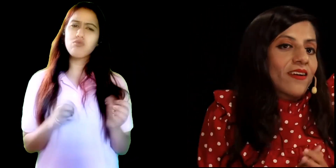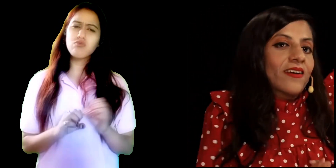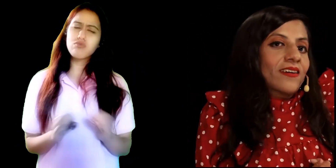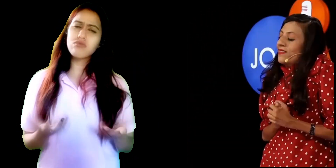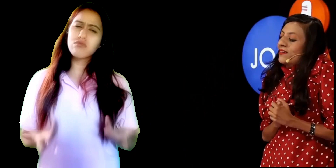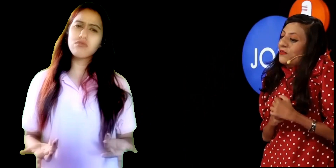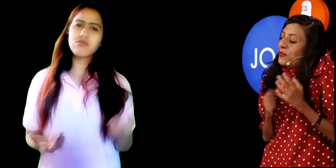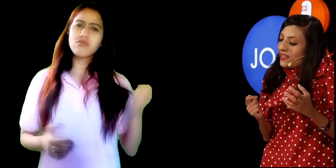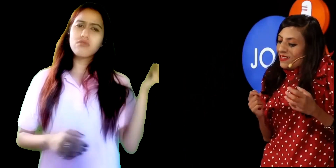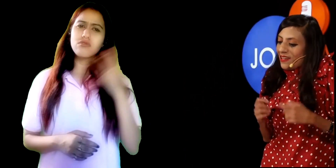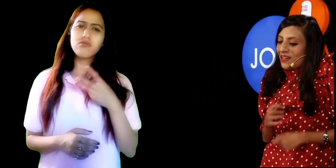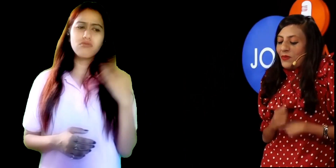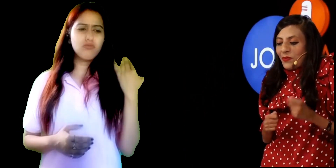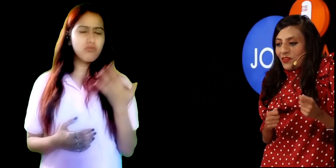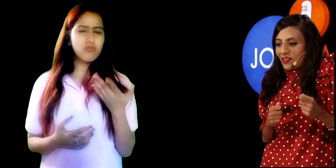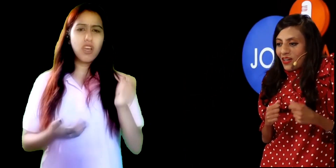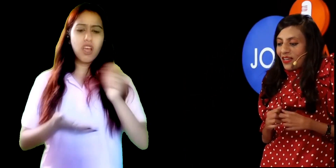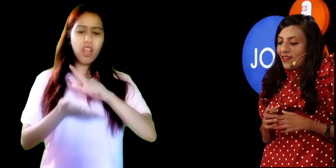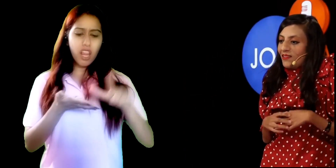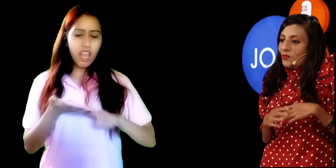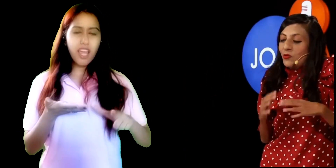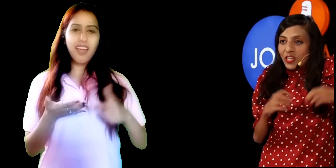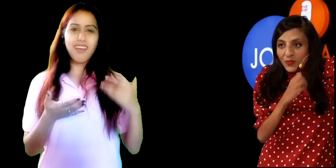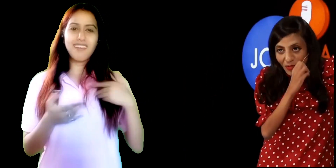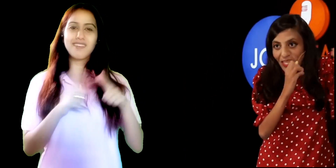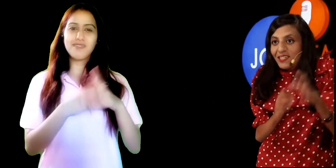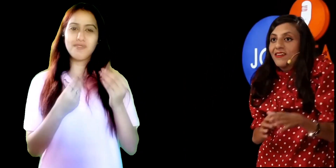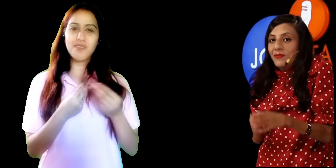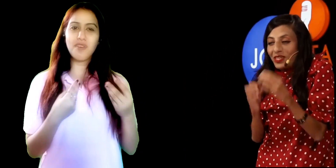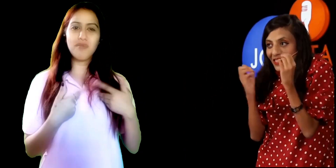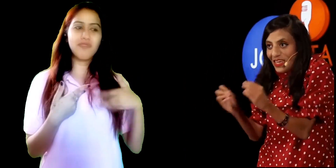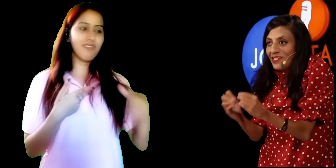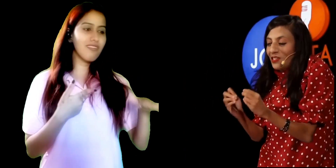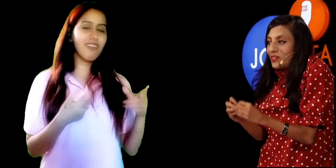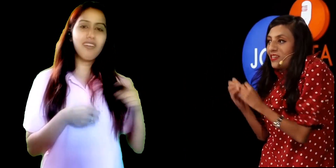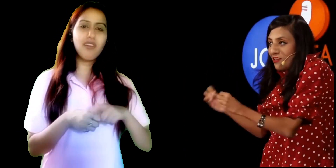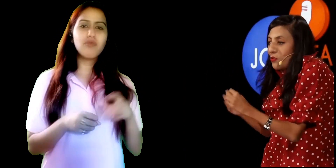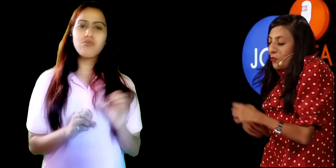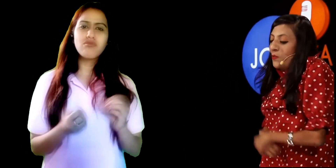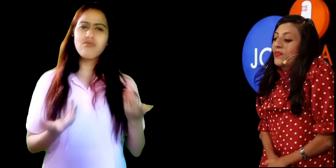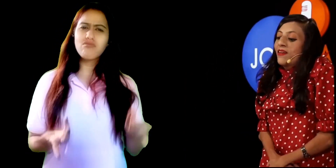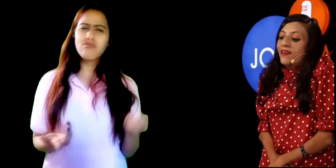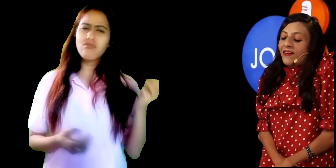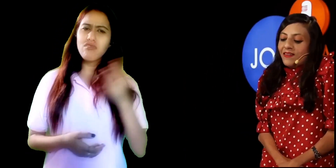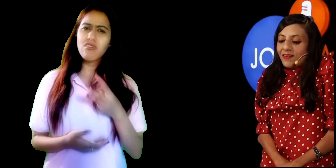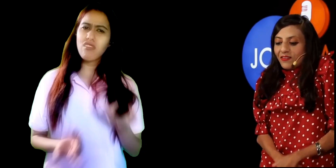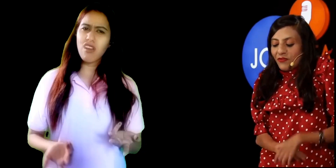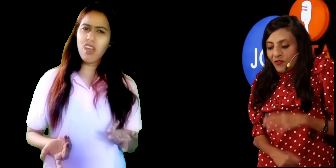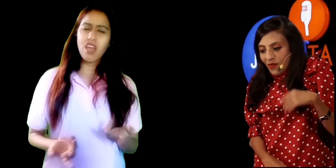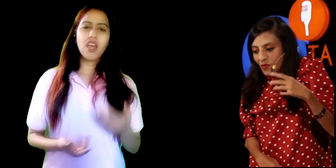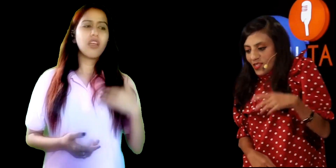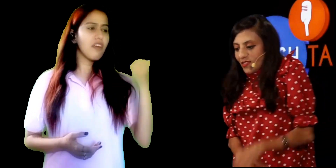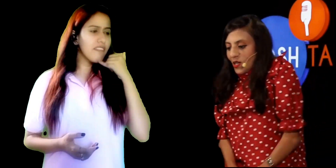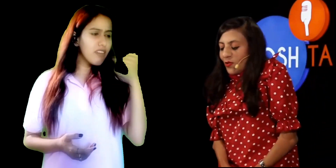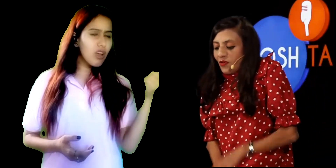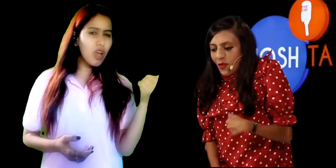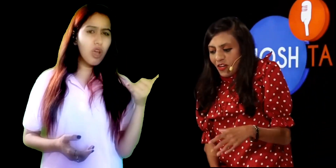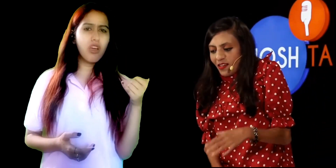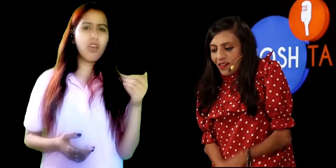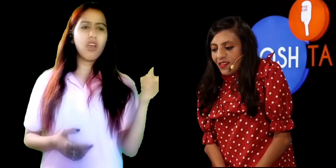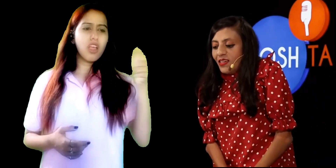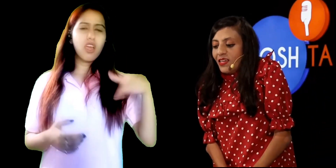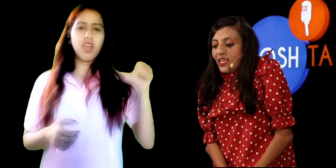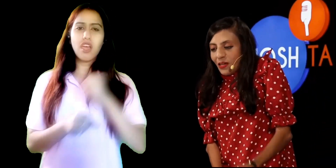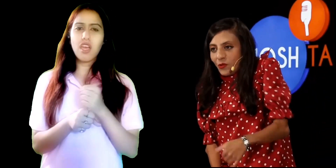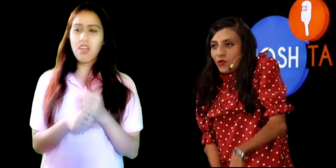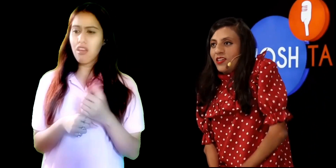थे। फिर मैंने याद दिलाया, पेपर वर्क करवाया, उनको जजमेंट भेजा कि भाई ये है जजमेंट, ये कर दो। फिर वहाँ प्रोसेस स्टार्ट हुआ, फिर मैं